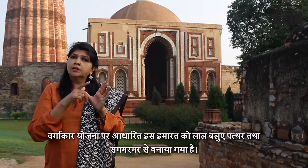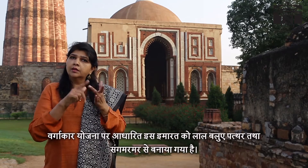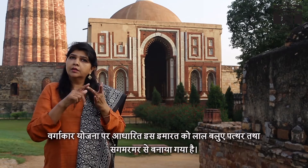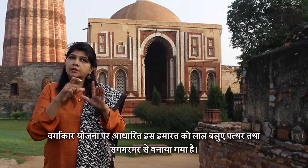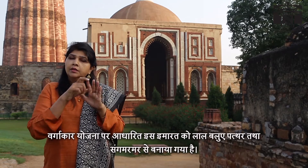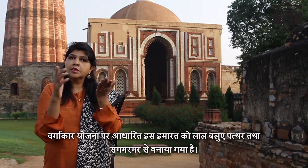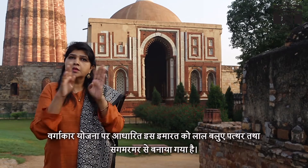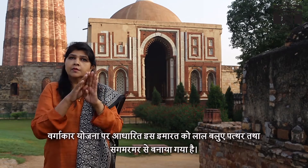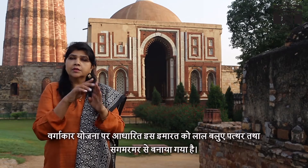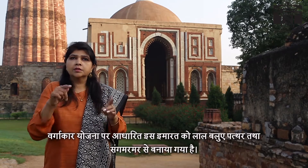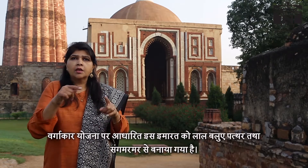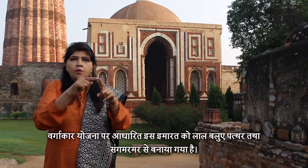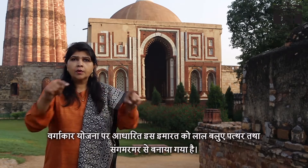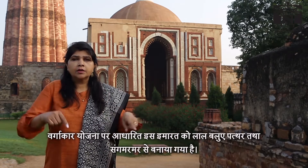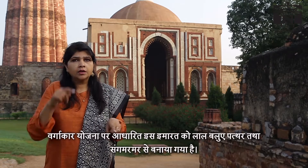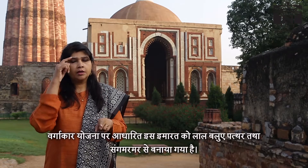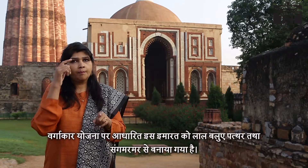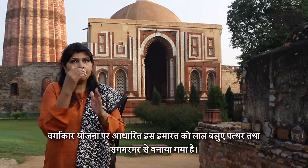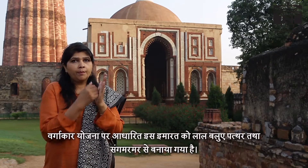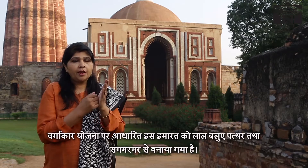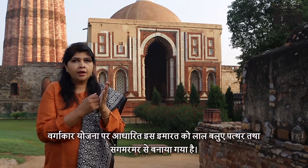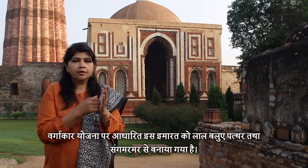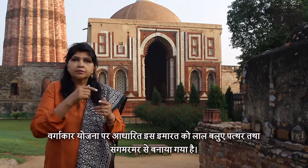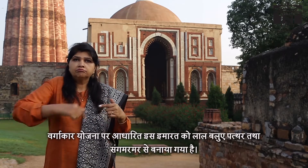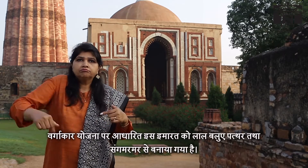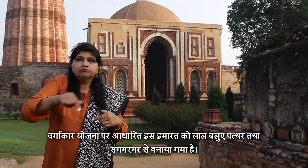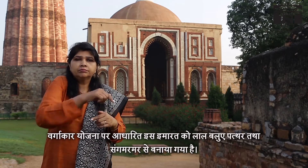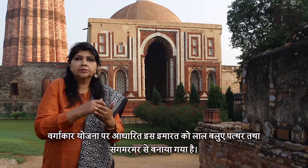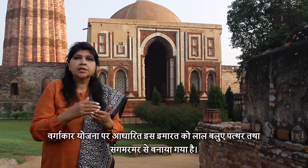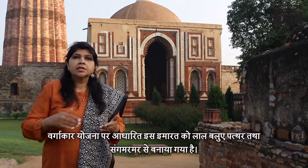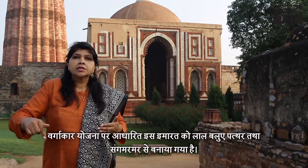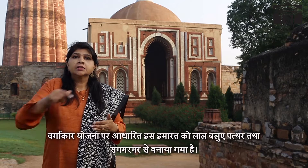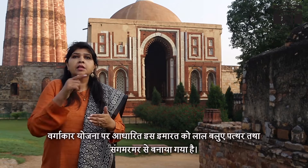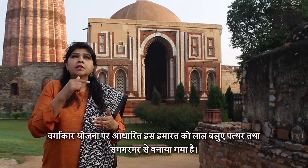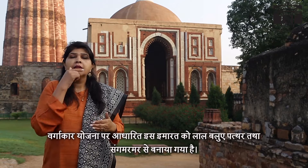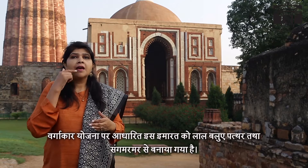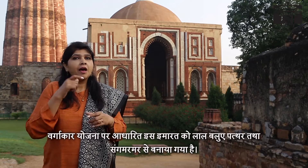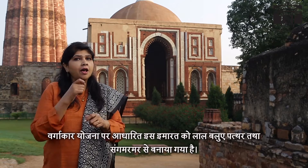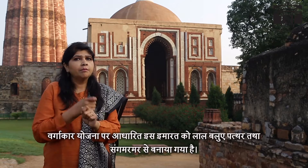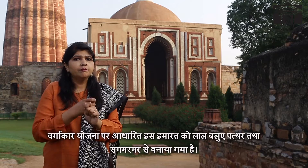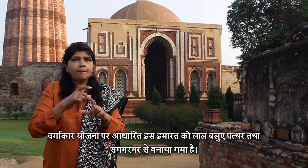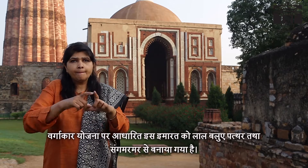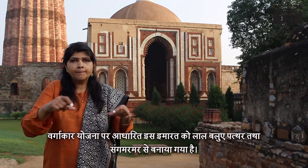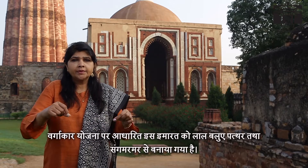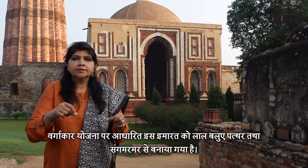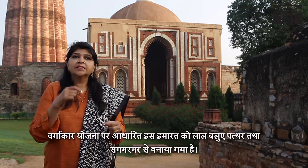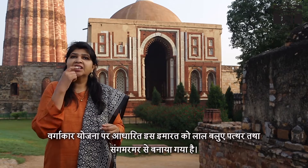वर्गाकार योजना पर आधारित इस इमारत को लाल बलुए पत्थर तथा संगमरमर से बनाया गया है।